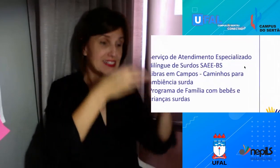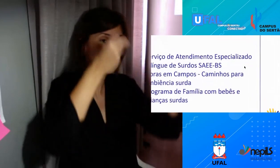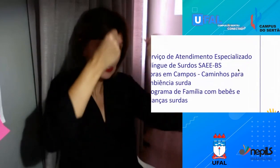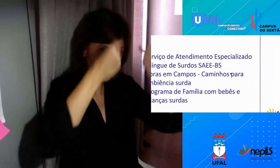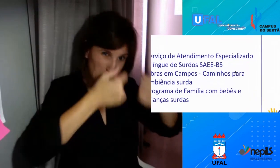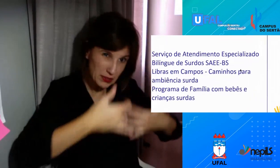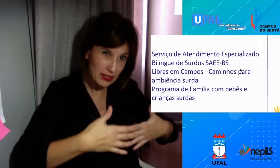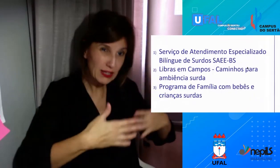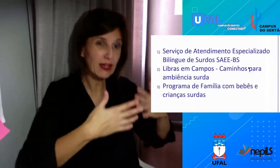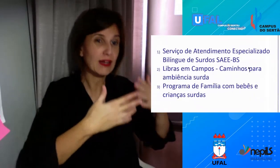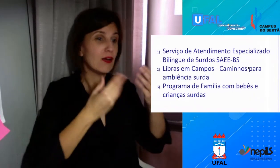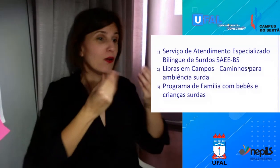realidade.